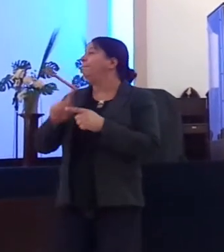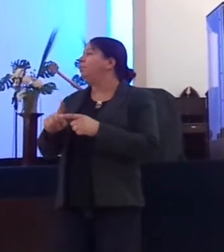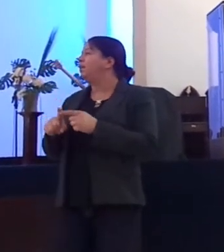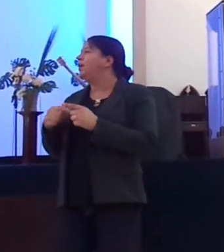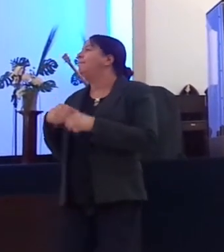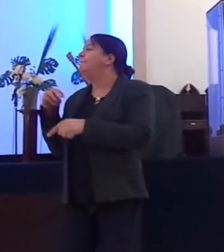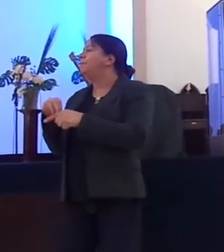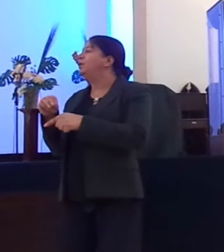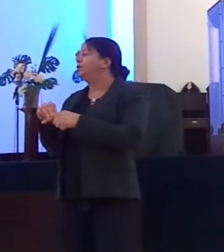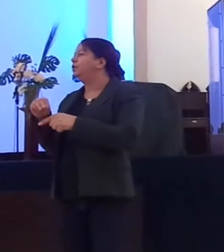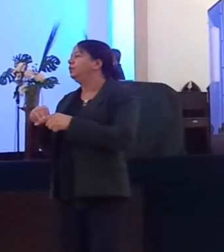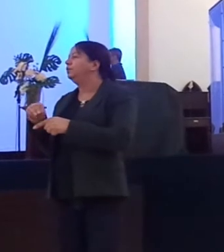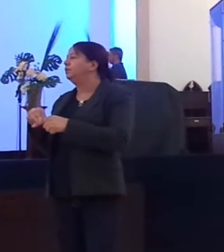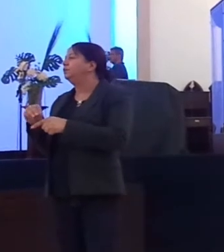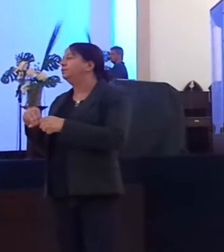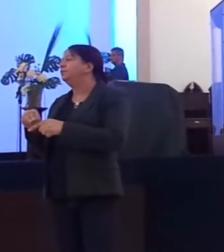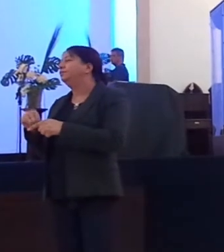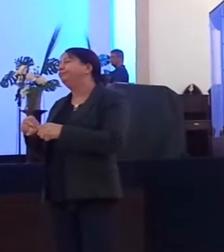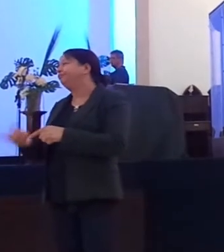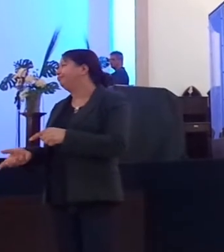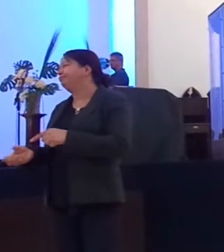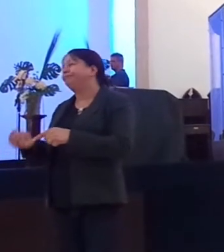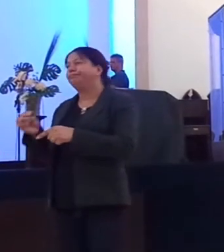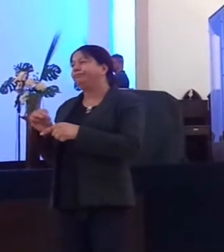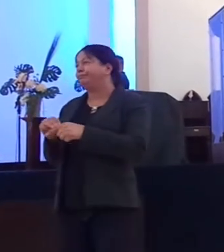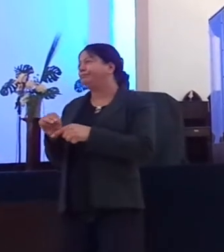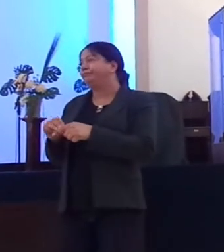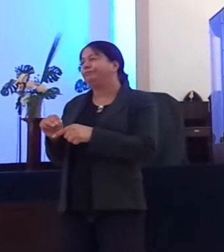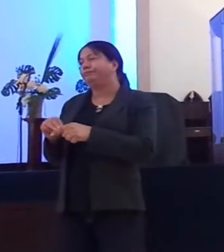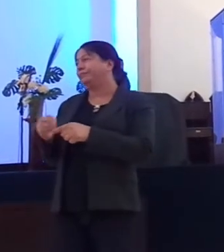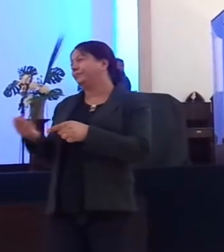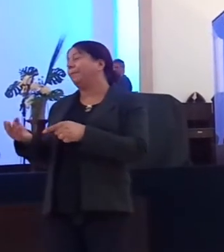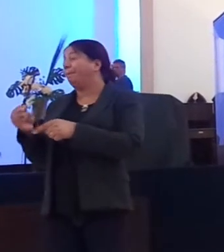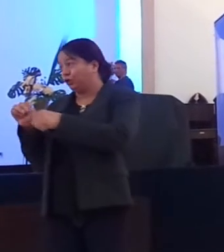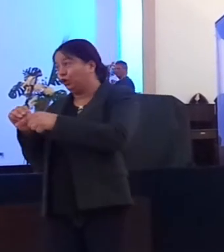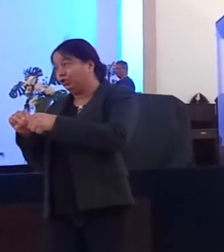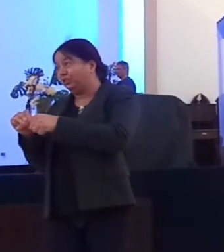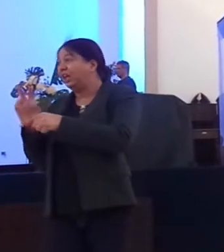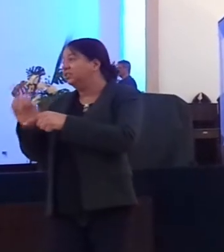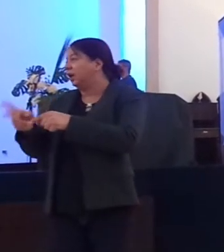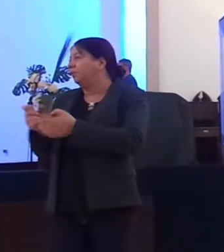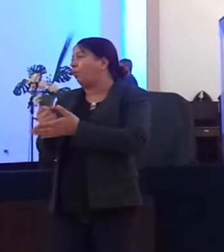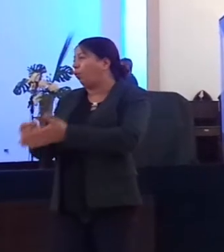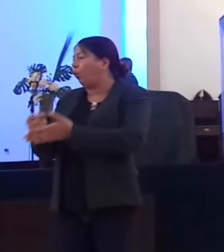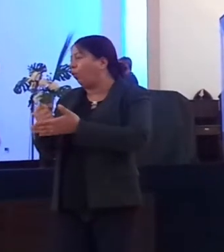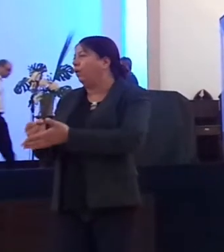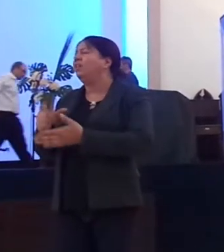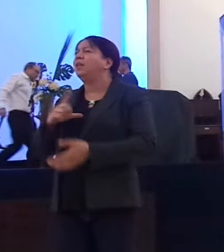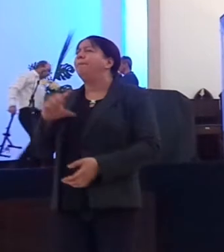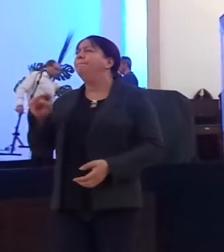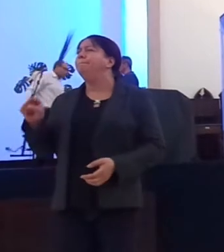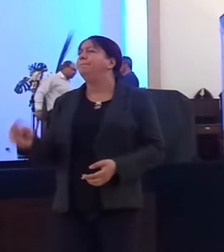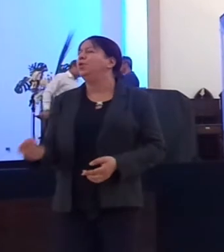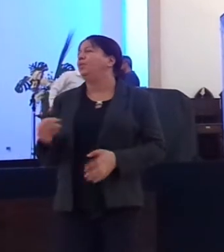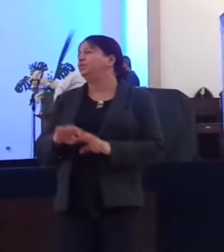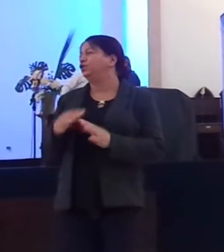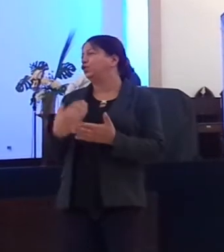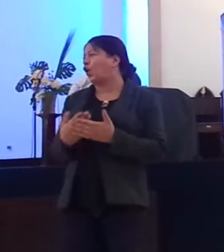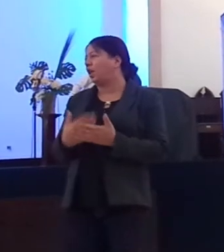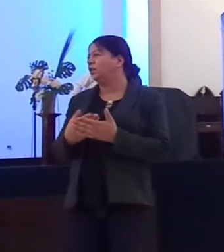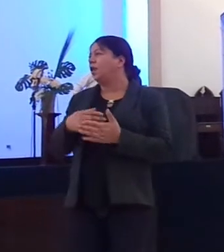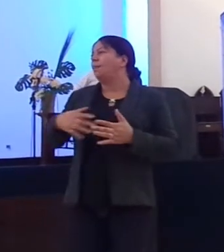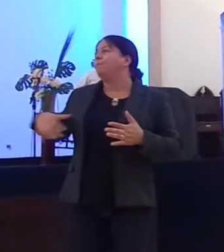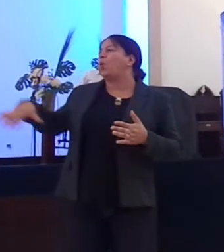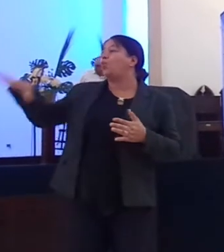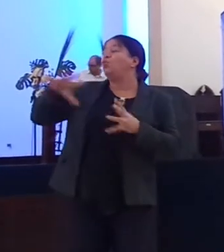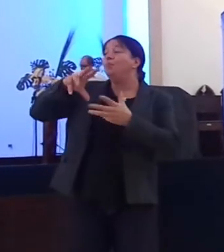saúde. Por isso que a igreja metodista, tem mais de 1000 escolas